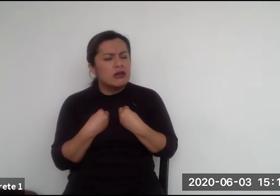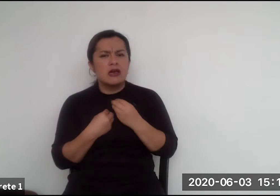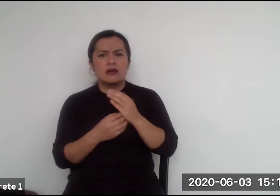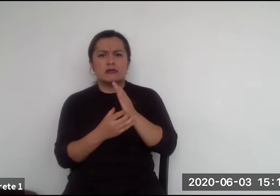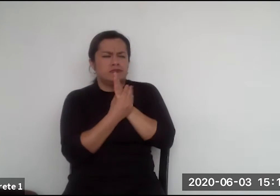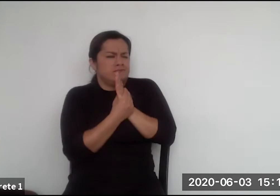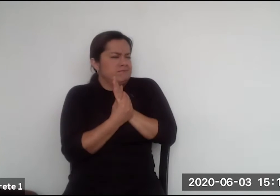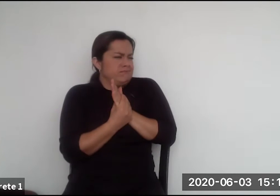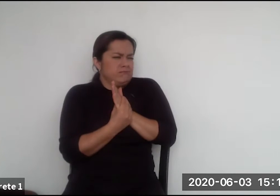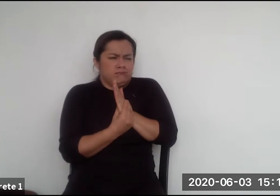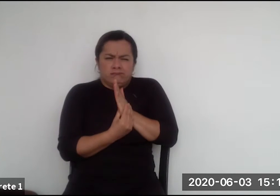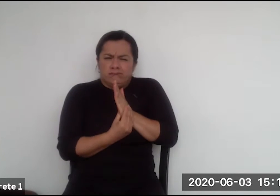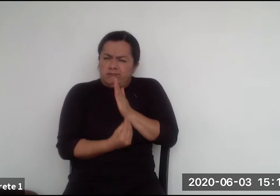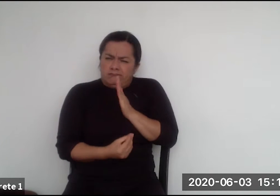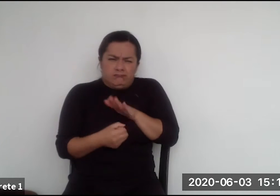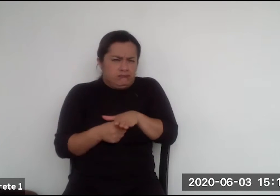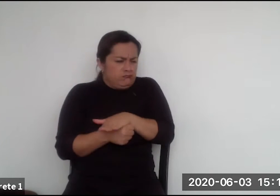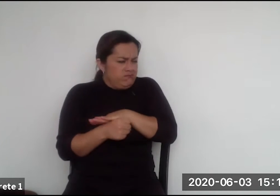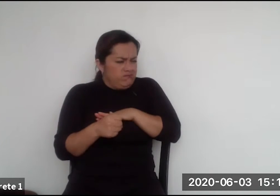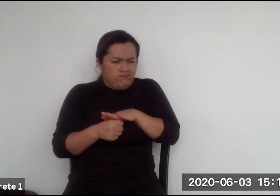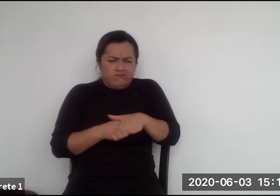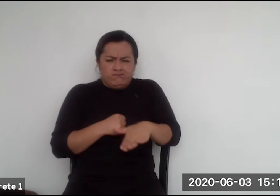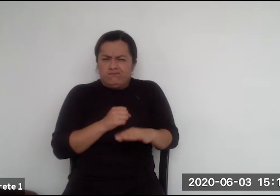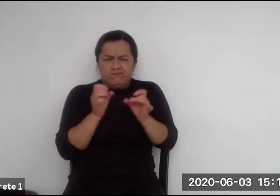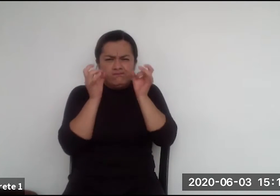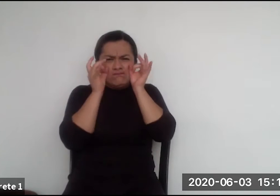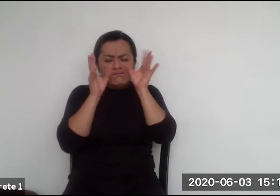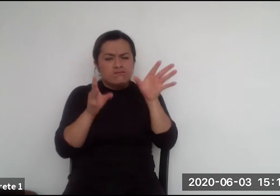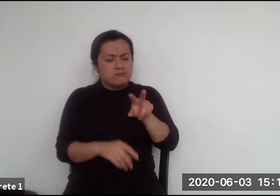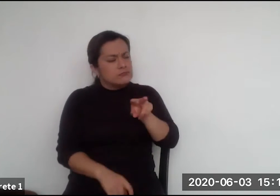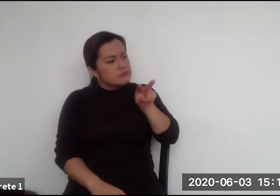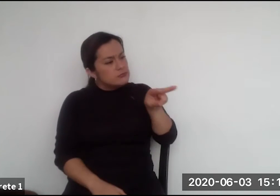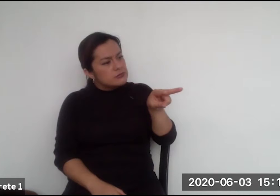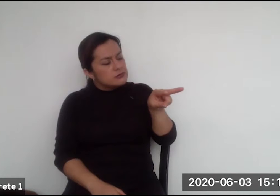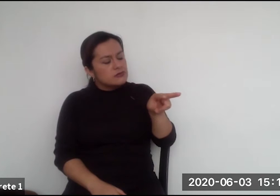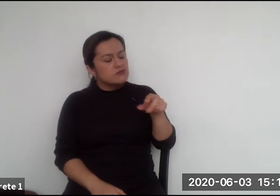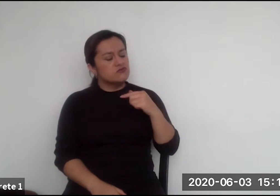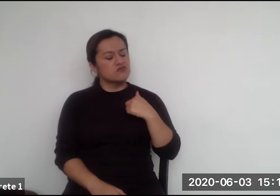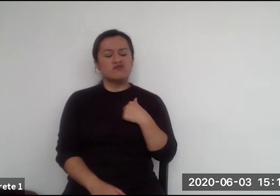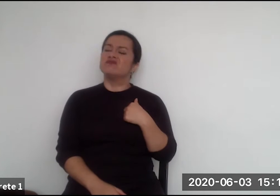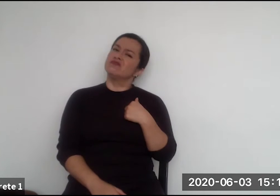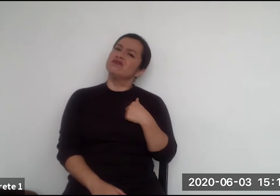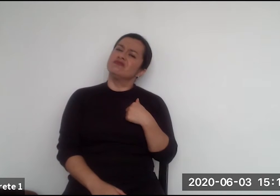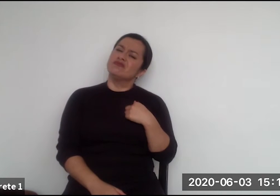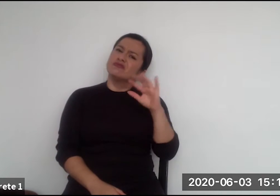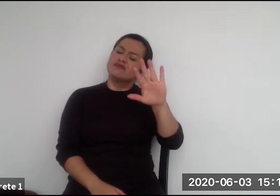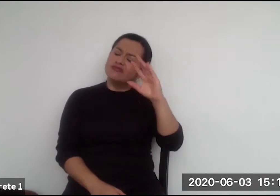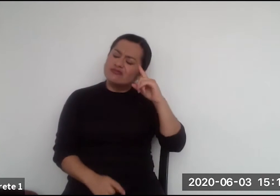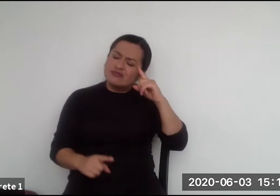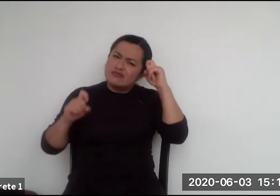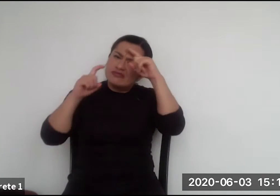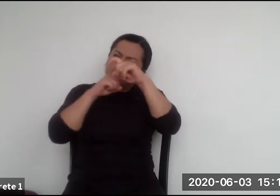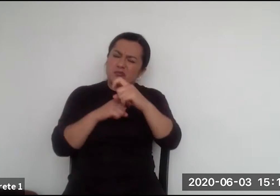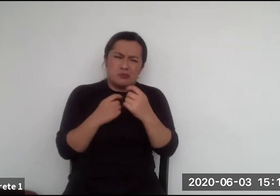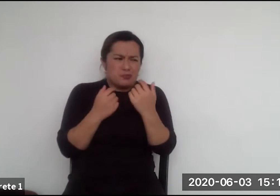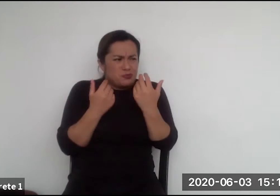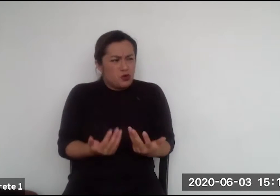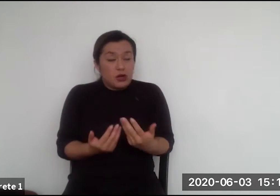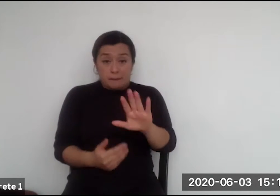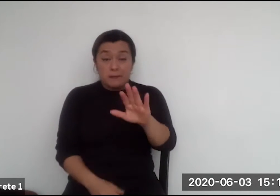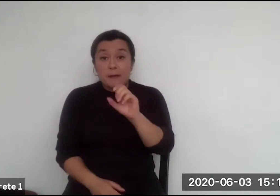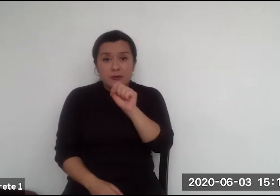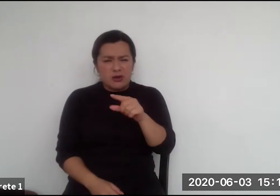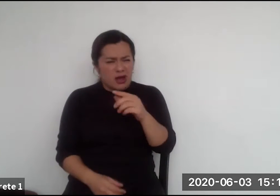absoluta pobreza, ¿cierto? Para mí entonces hay una pregunta importante sobre por qué, pero la pregunta no es por